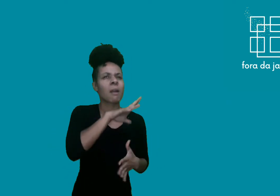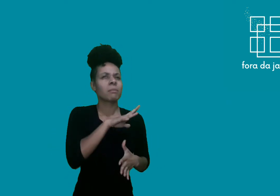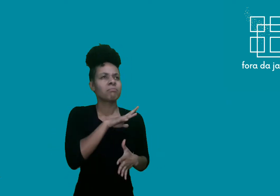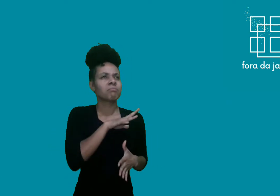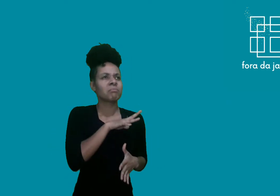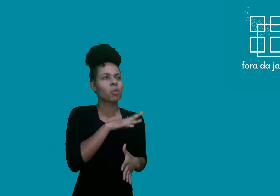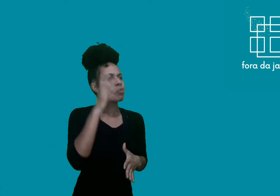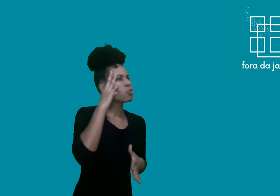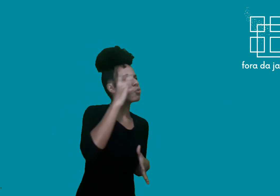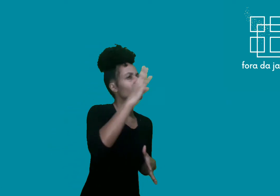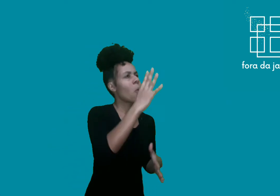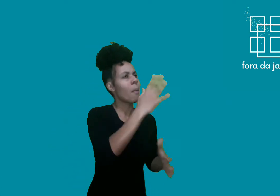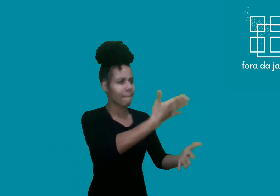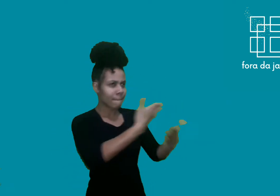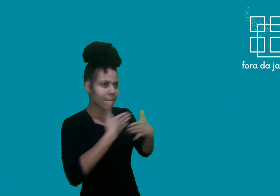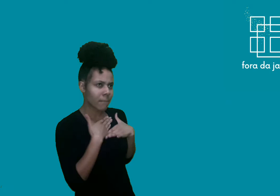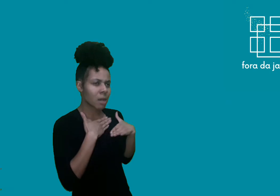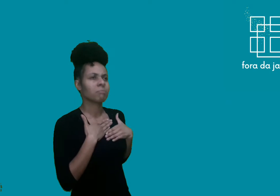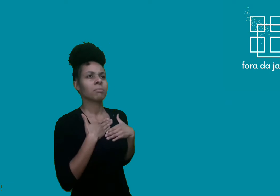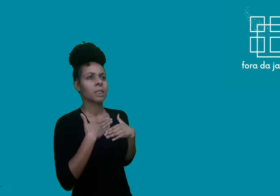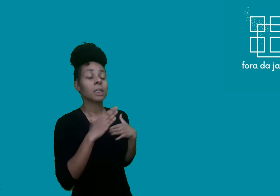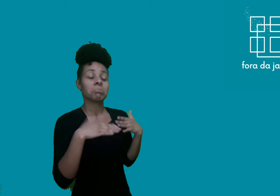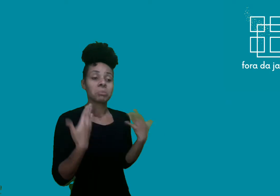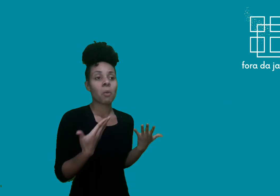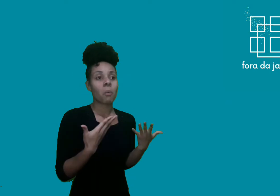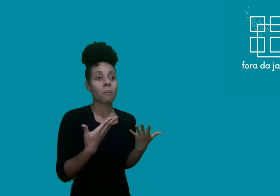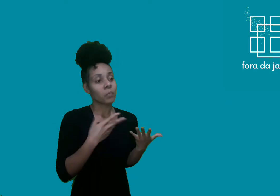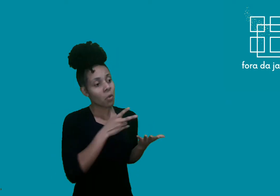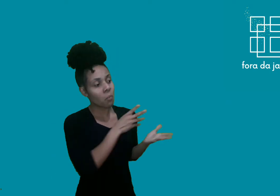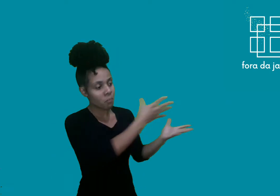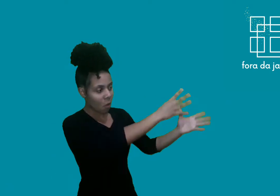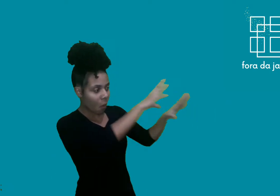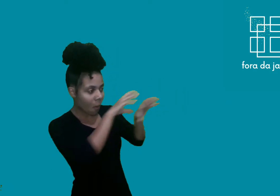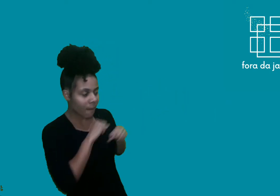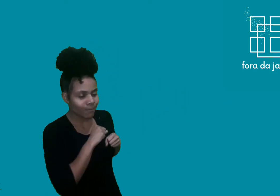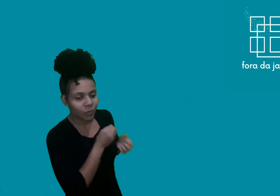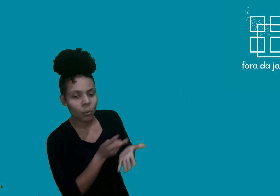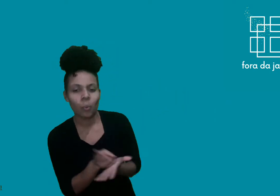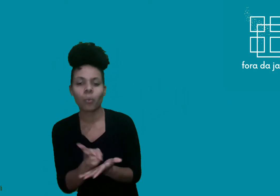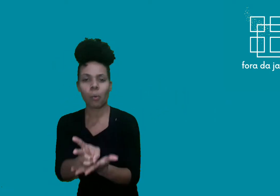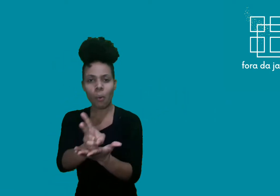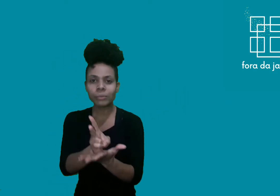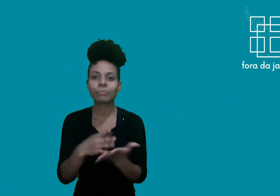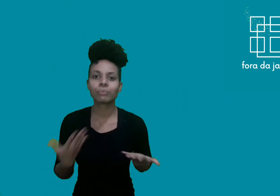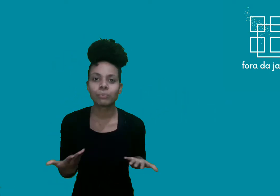diz isso sobre olhar para o outro, é tipo olhar a felicidade do outro, ver a pessoa feliz